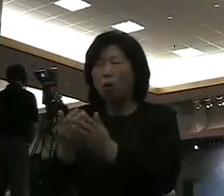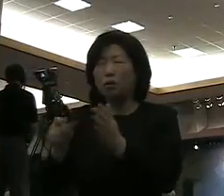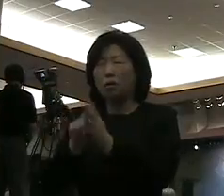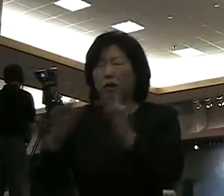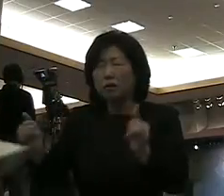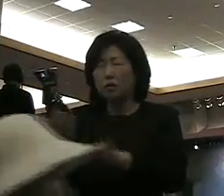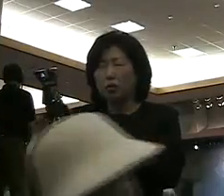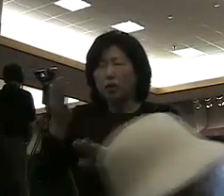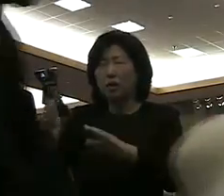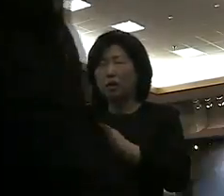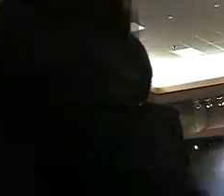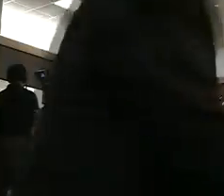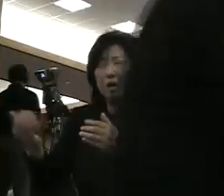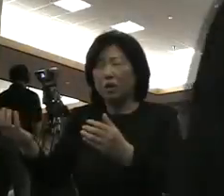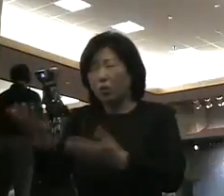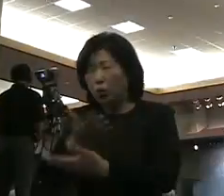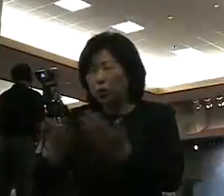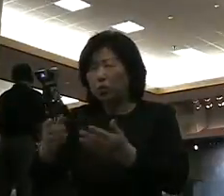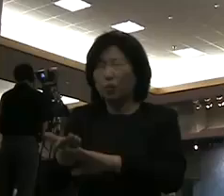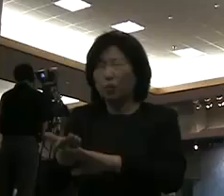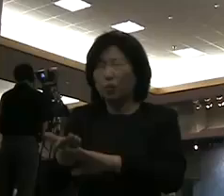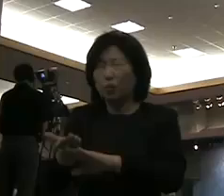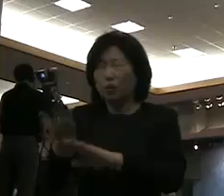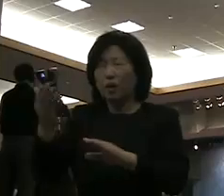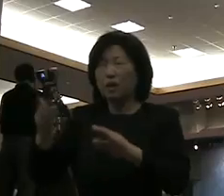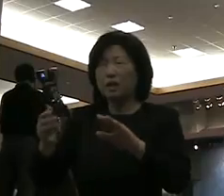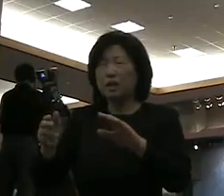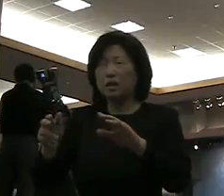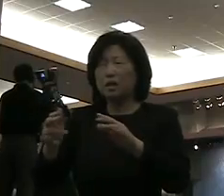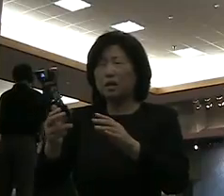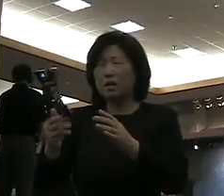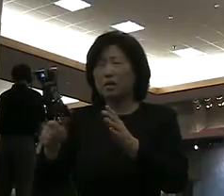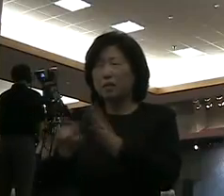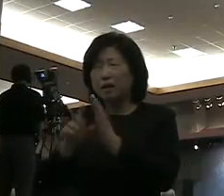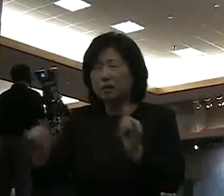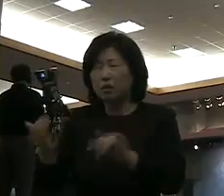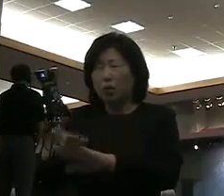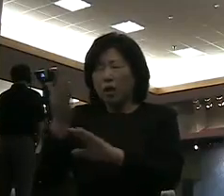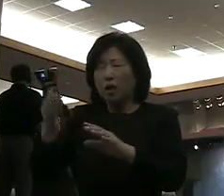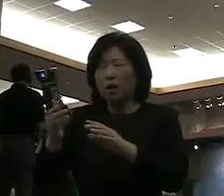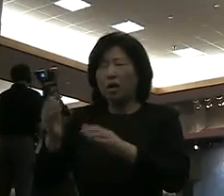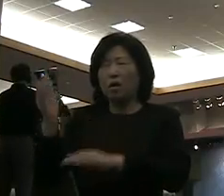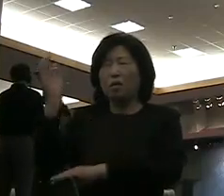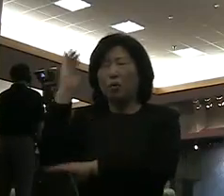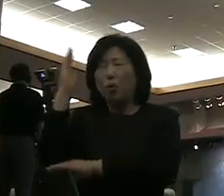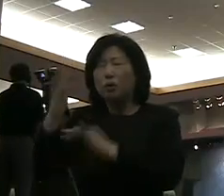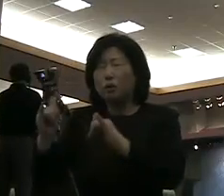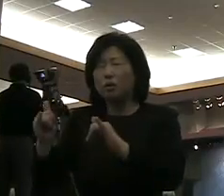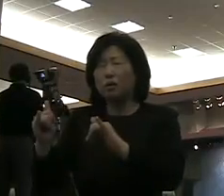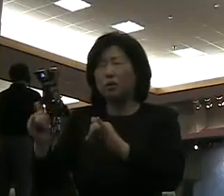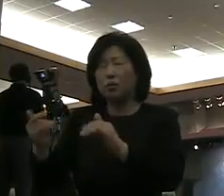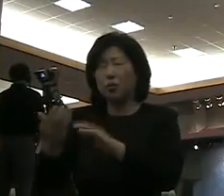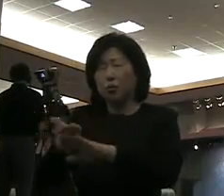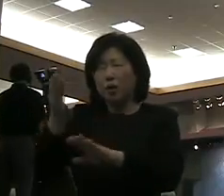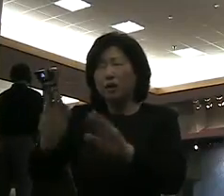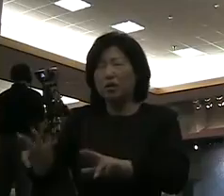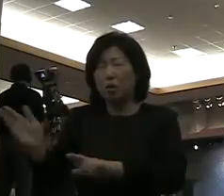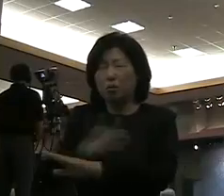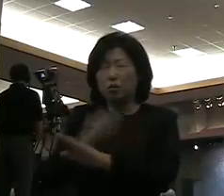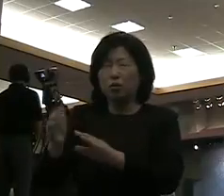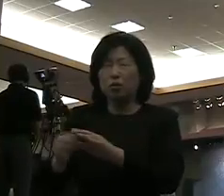위해, 주님의 백성들 위해, 또한 교회 위해, 그리고 모든 목회자들 위해 이제로부터